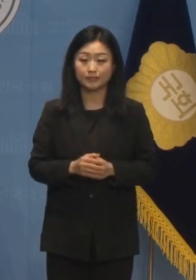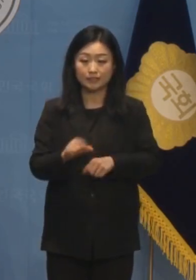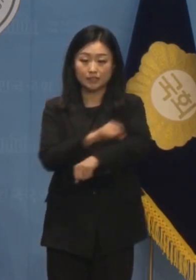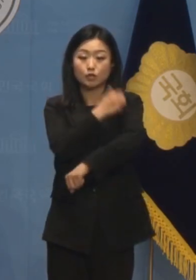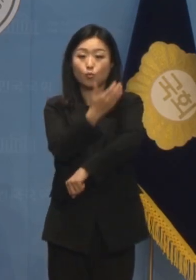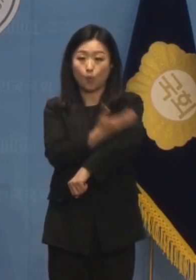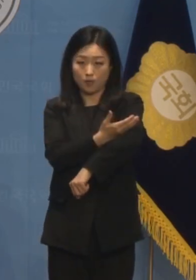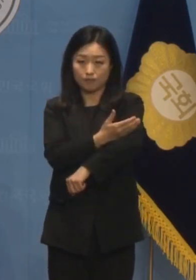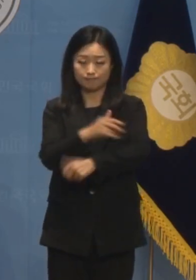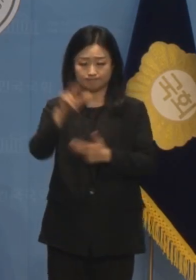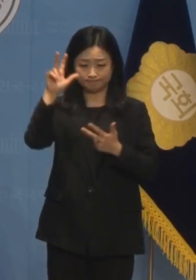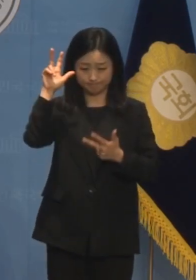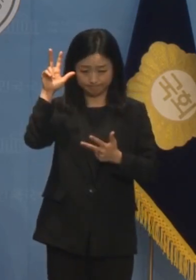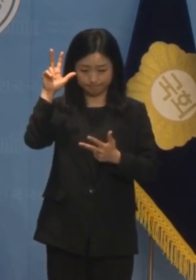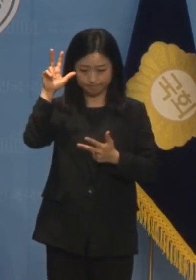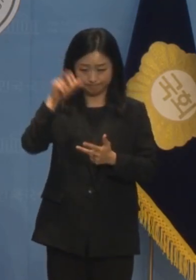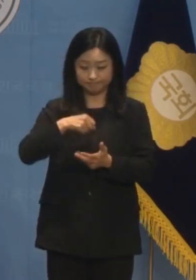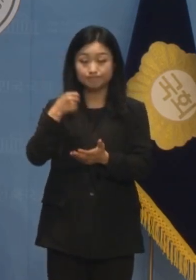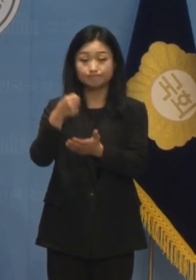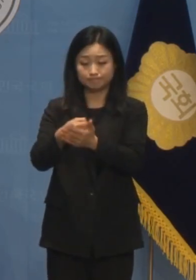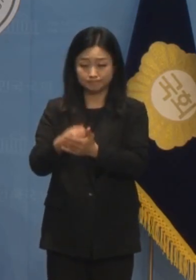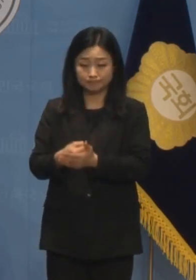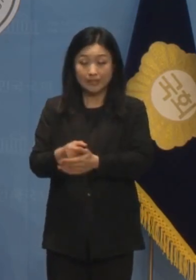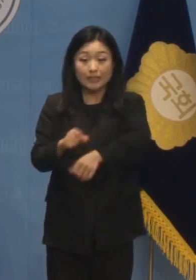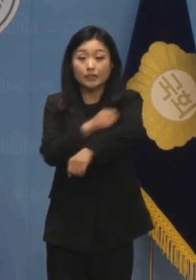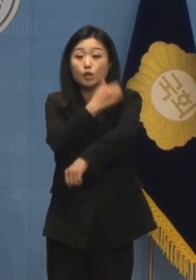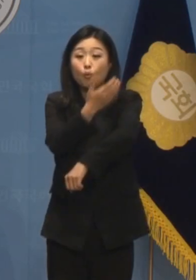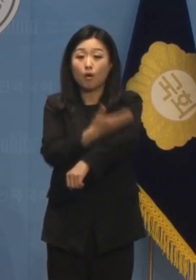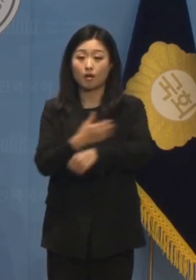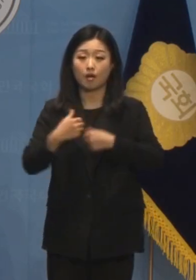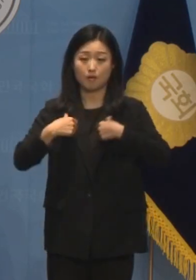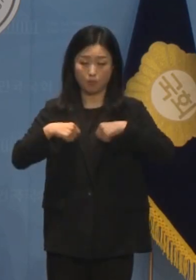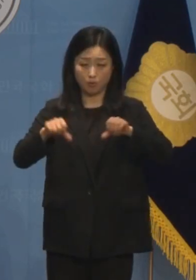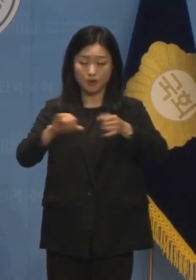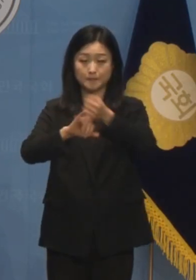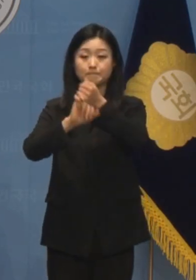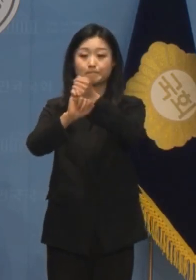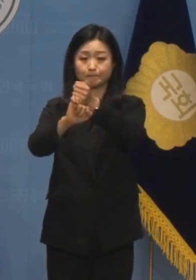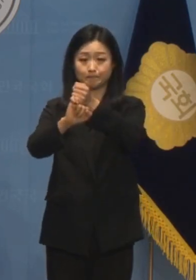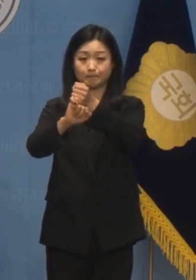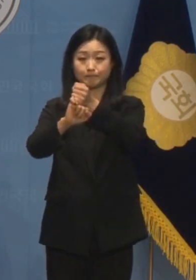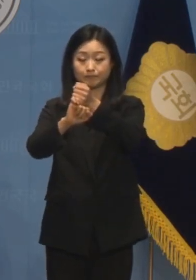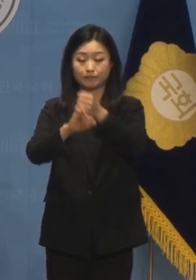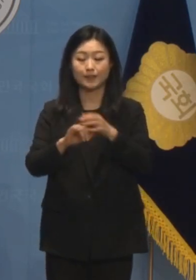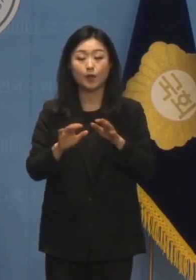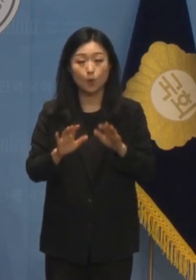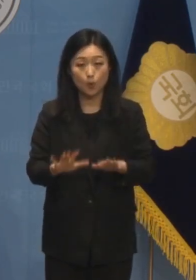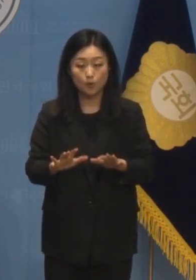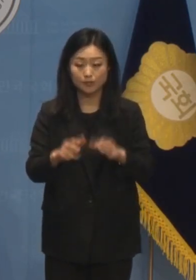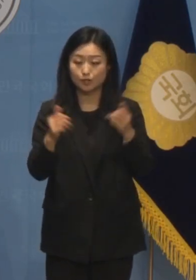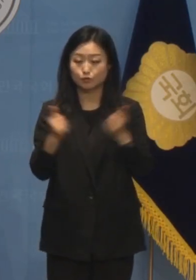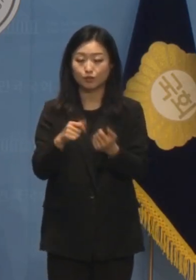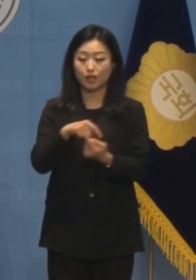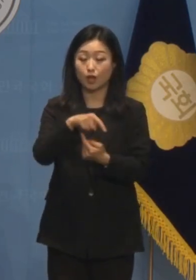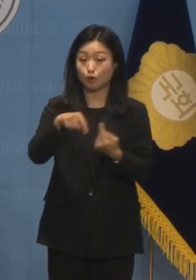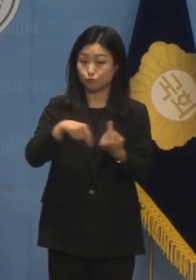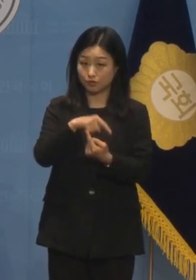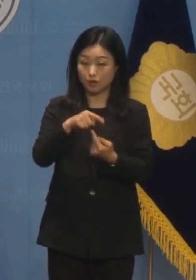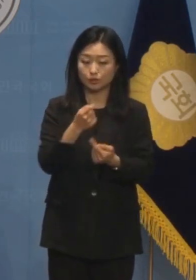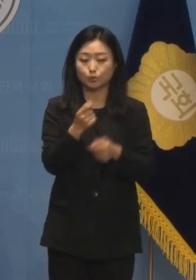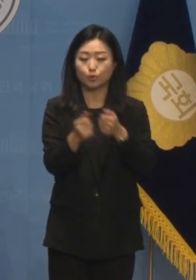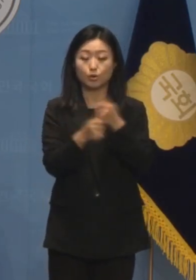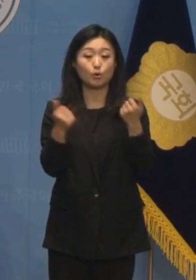포기 서약서를 제출하는 등 국회의원 특권 내려놓기를 공약했고 오늘 국회운영 개선